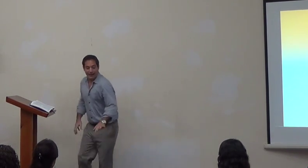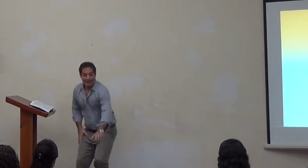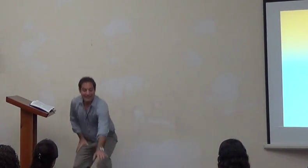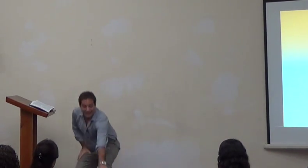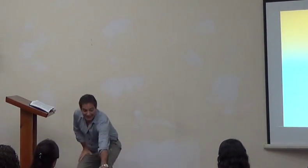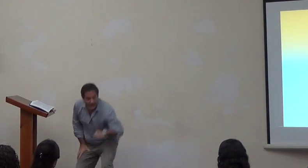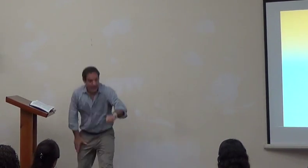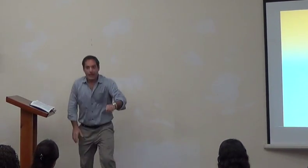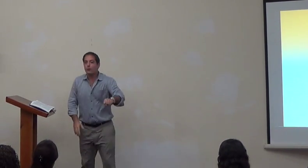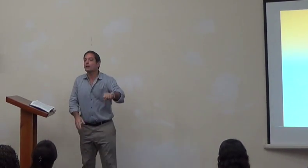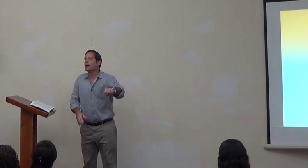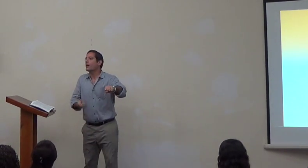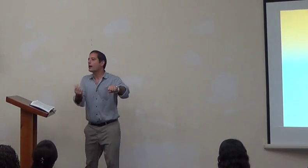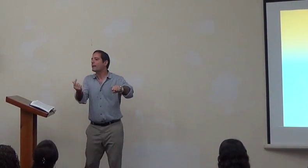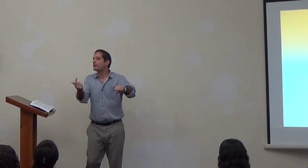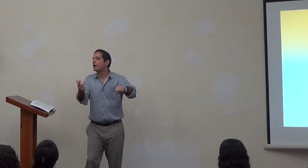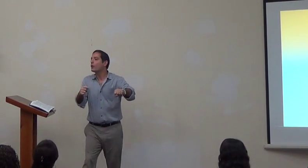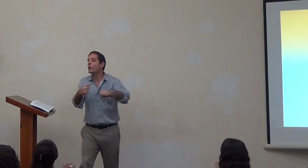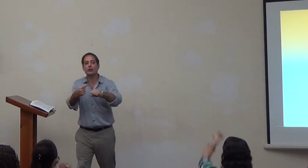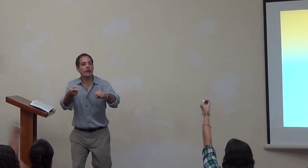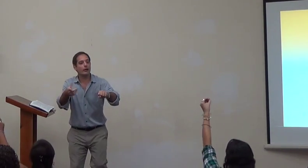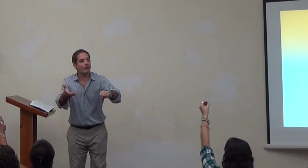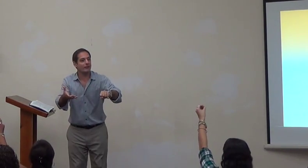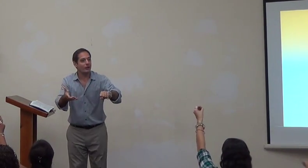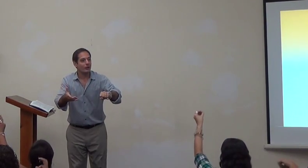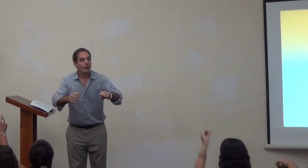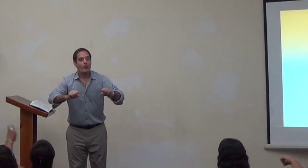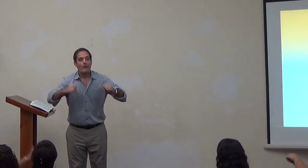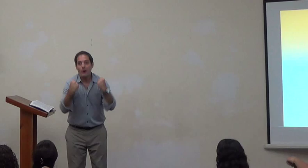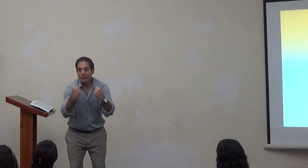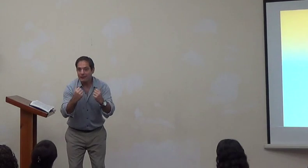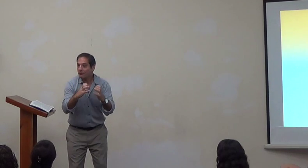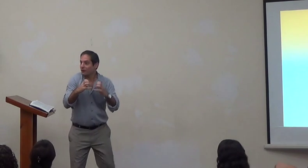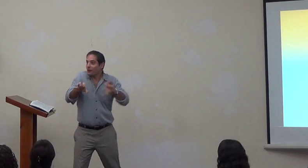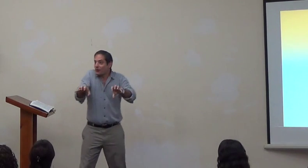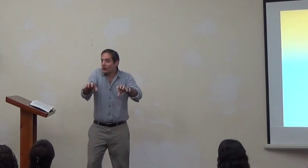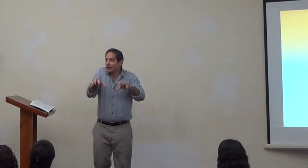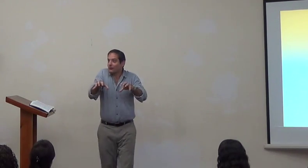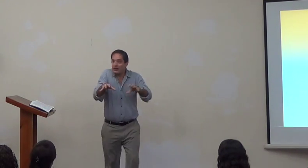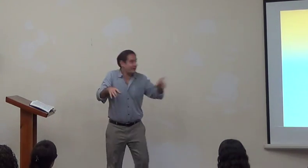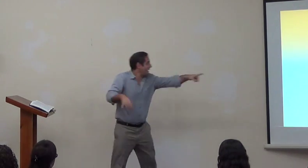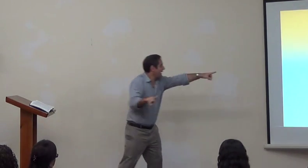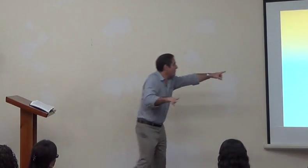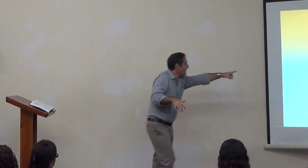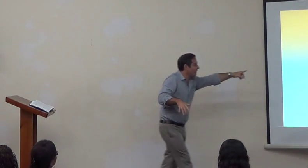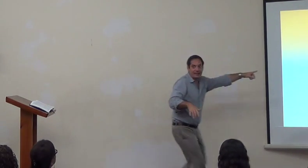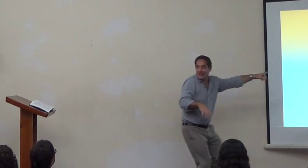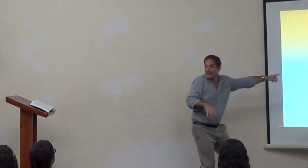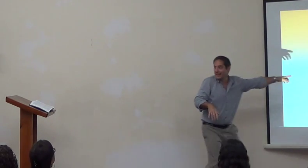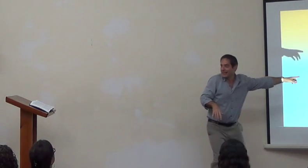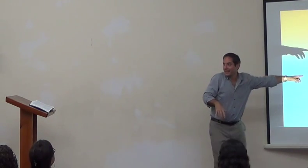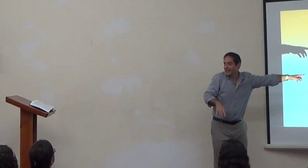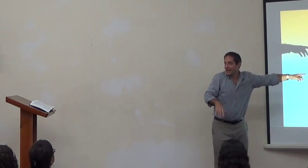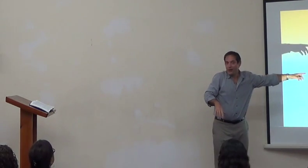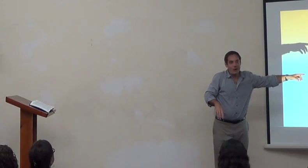Y vuelve. ¡Agarra! Y cuando la agarra, ¿qué pasó? Cuando la agarra, ¿qué pasó? ¡Brum! Se puso duro. ¡Brum! Así. Igual de